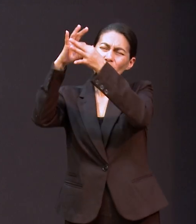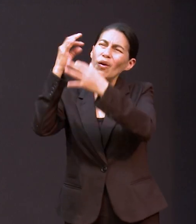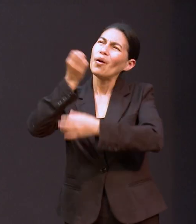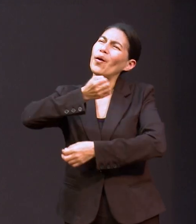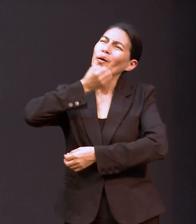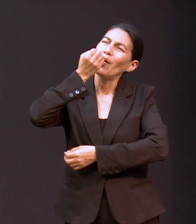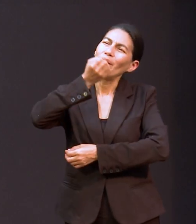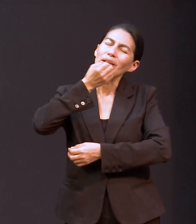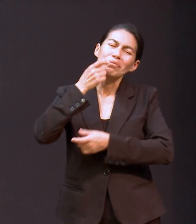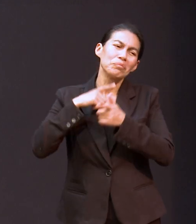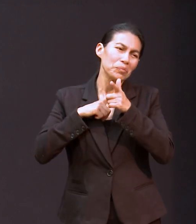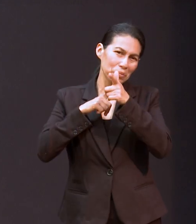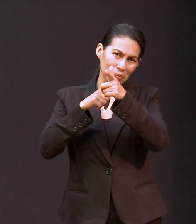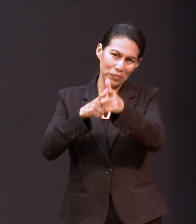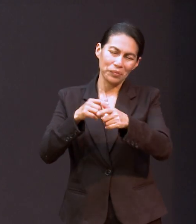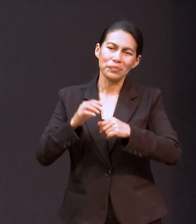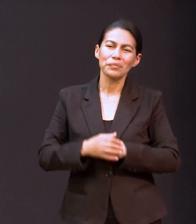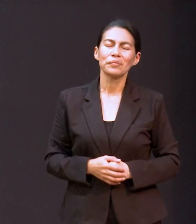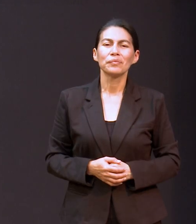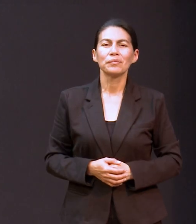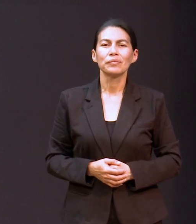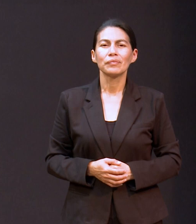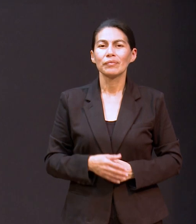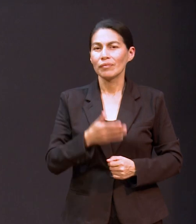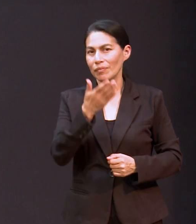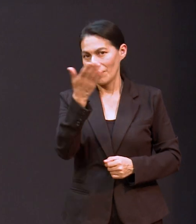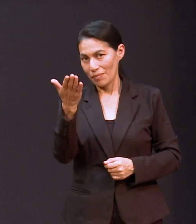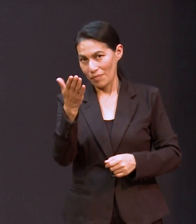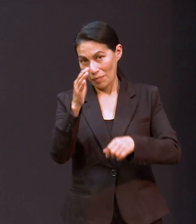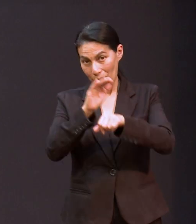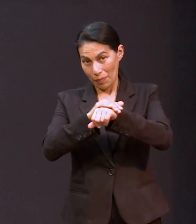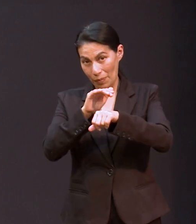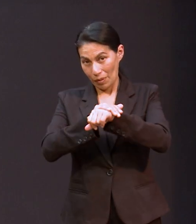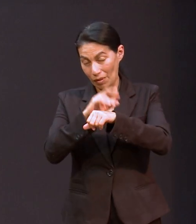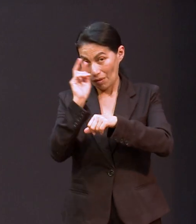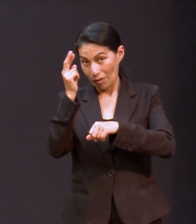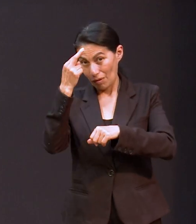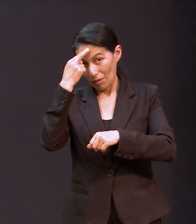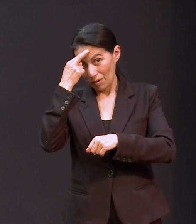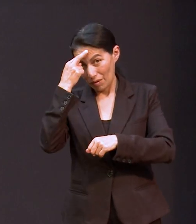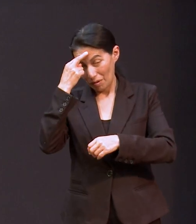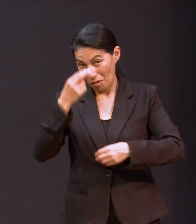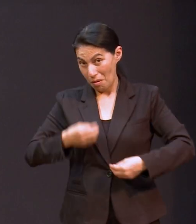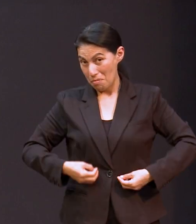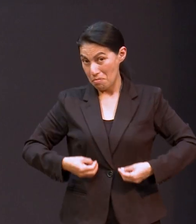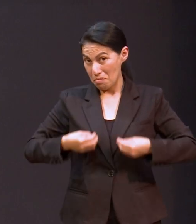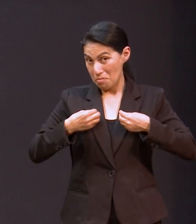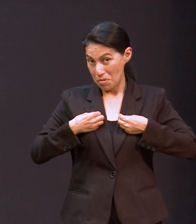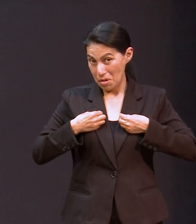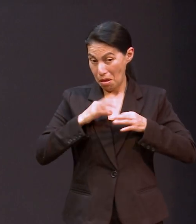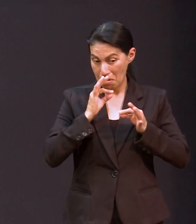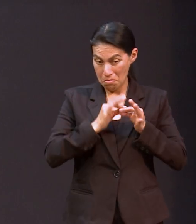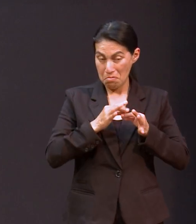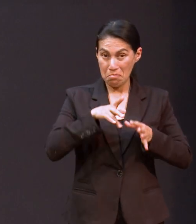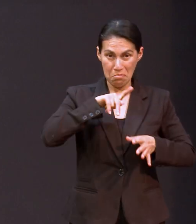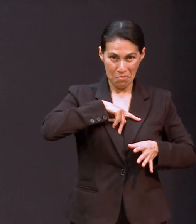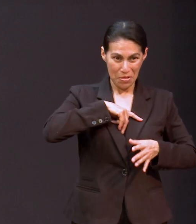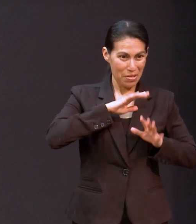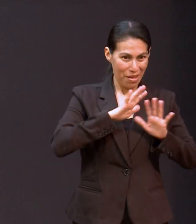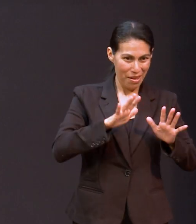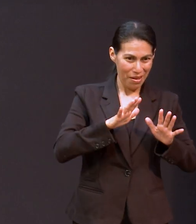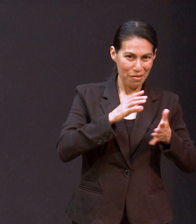a Dios en oración y queridos recuerden ustedes la vida no la tenemos